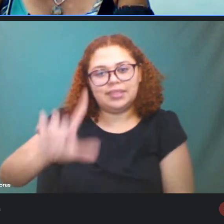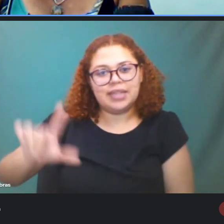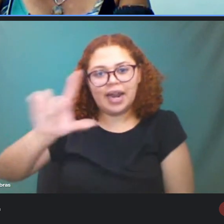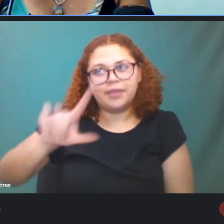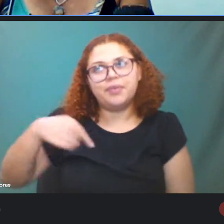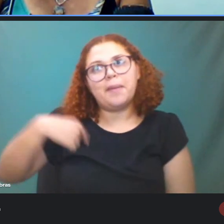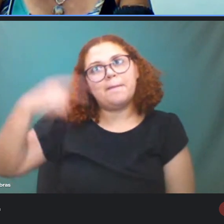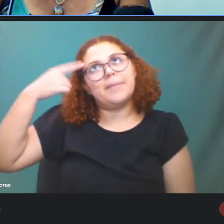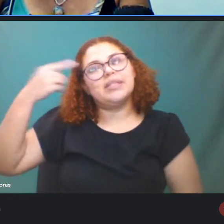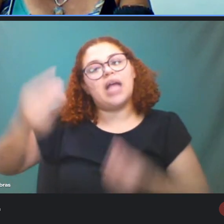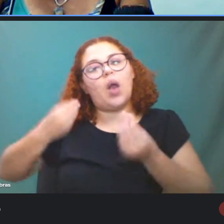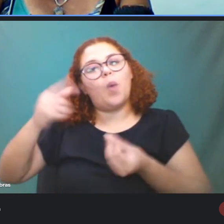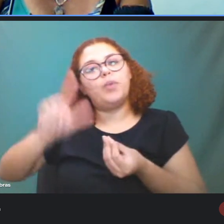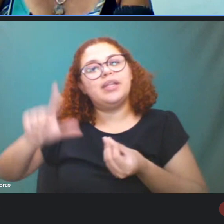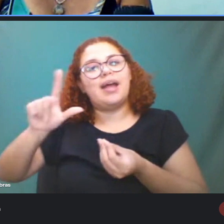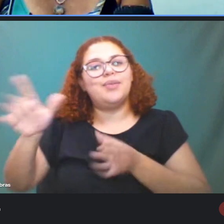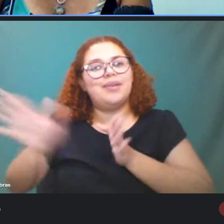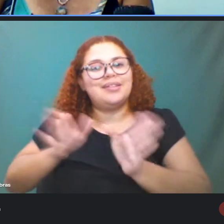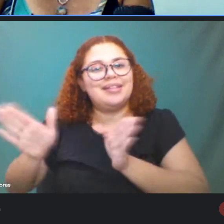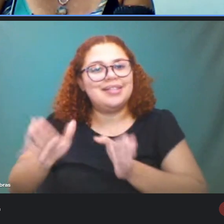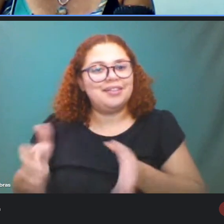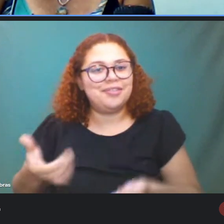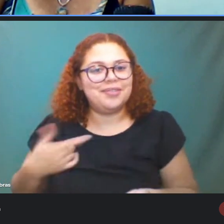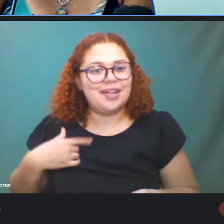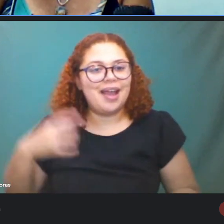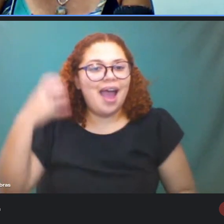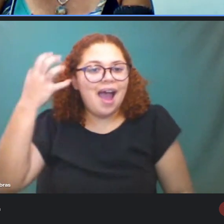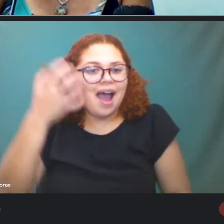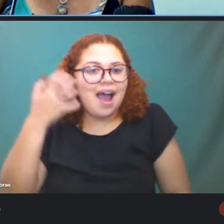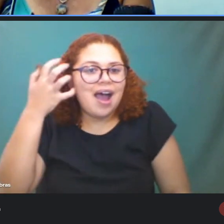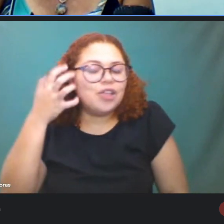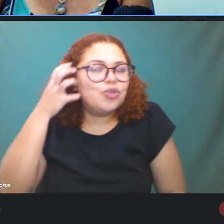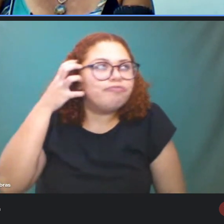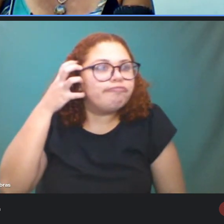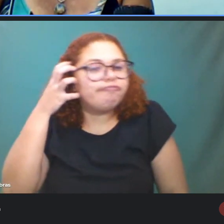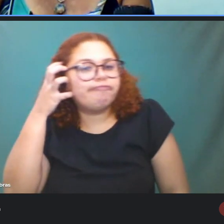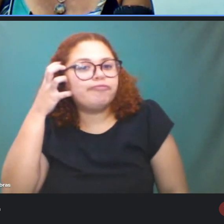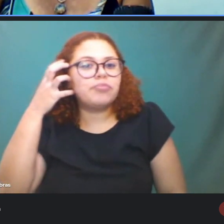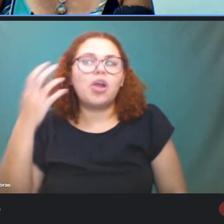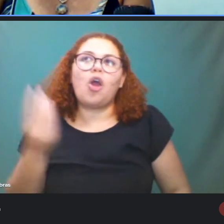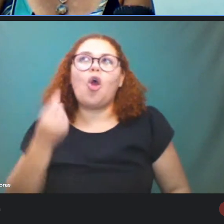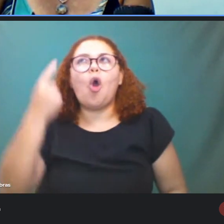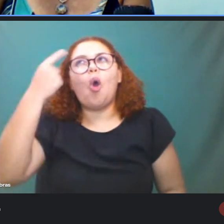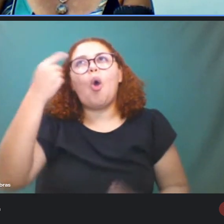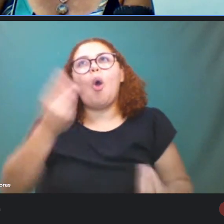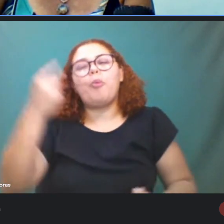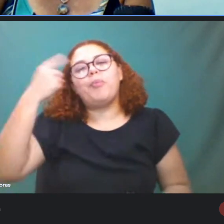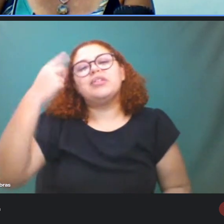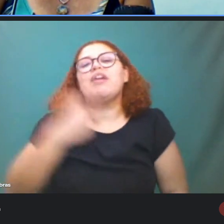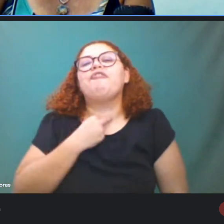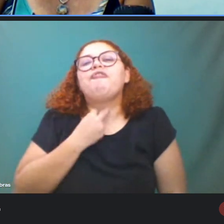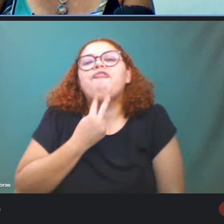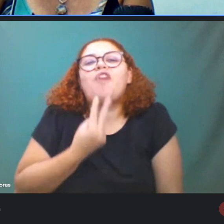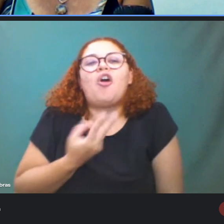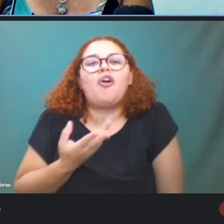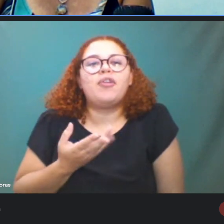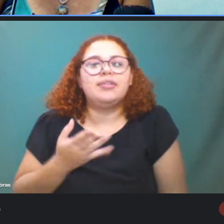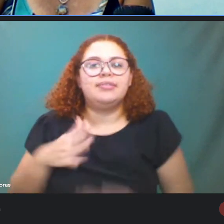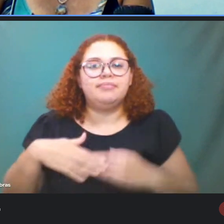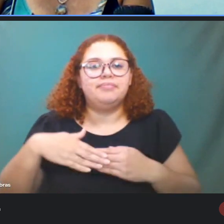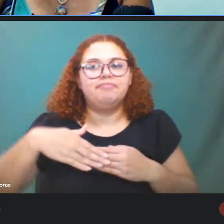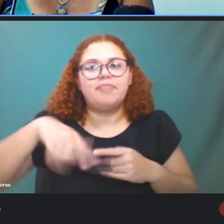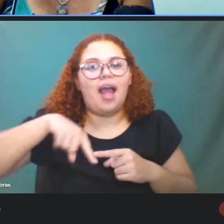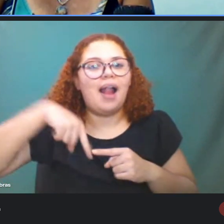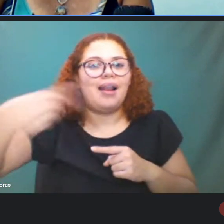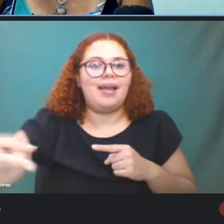né? Tu que está com programa de rádio, pensar além da voz, além da... quais os tipos de livros,